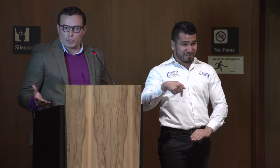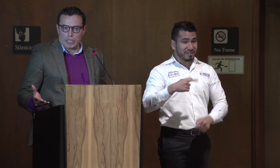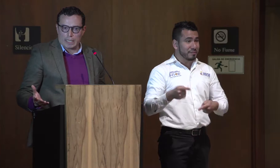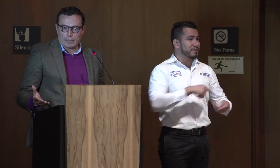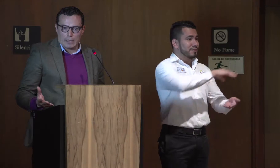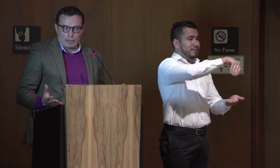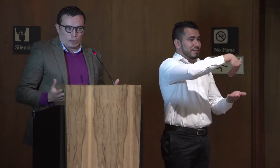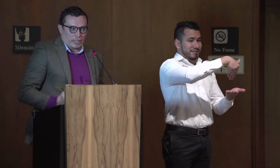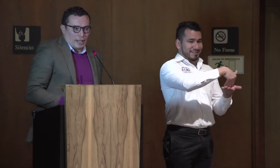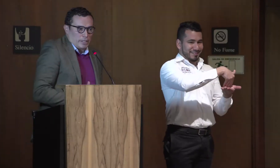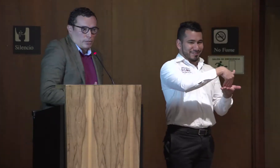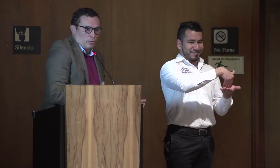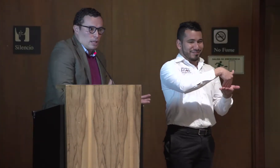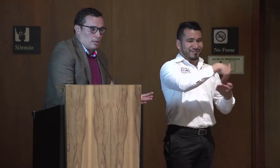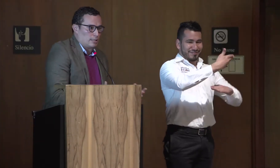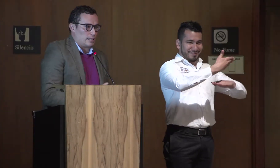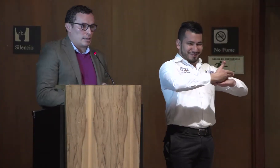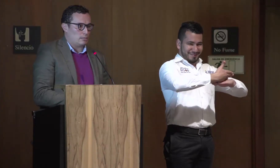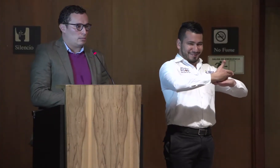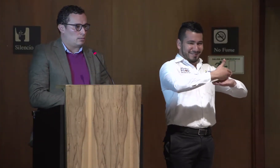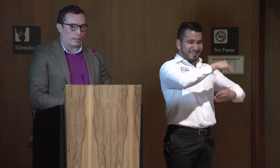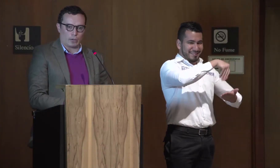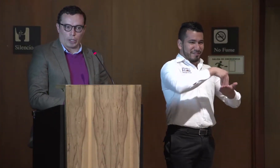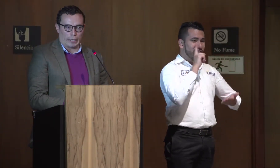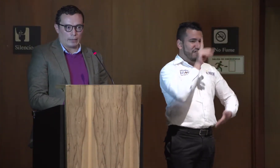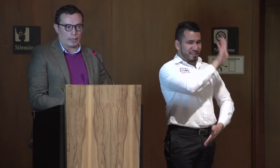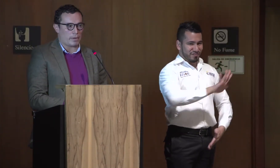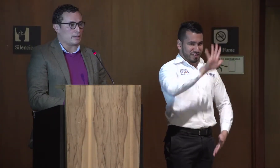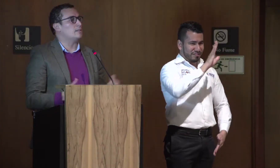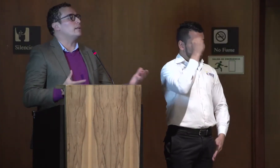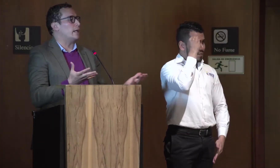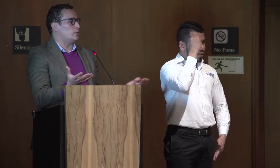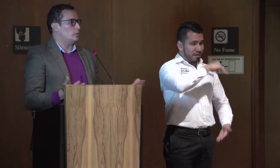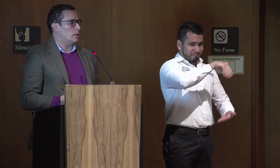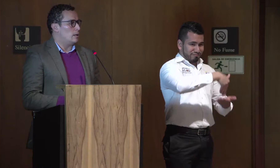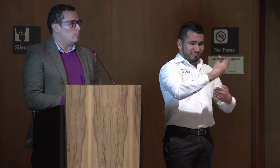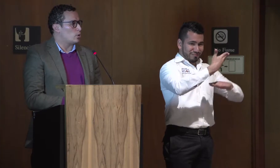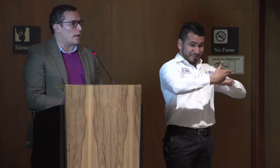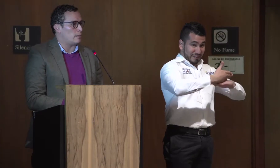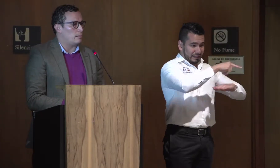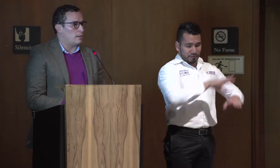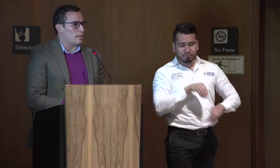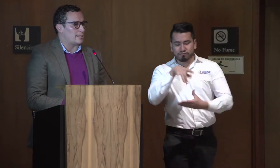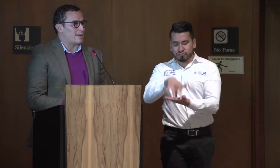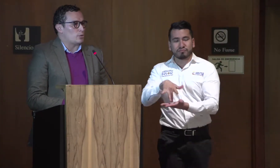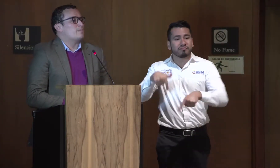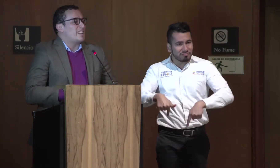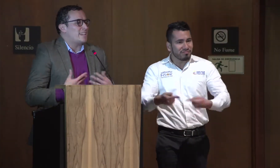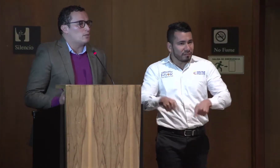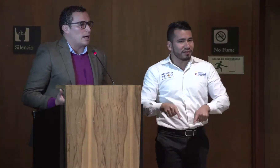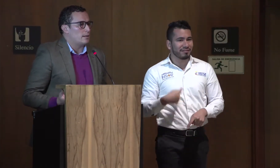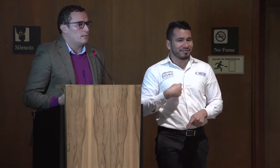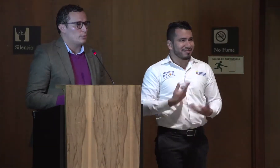Memoria Histórica, con el que también nos hemos dado a la tarea de recorrer el país intentando buscar esas razones